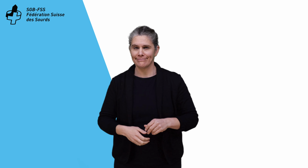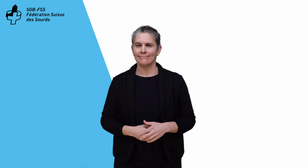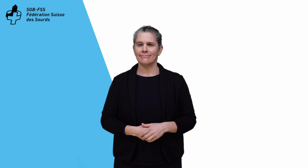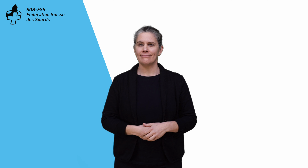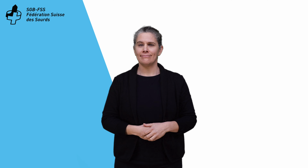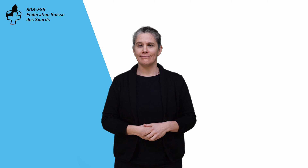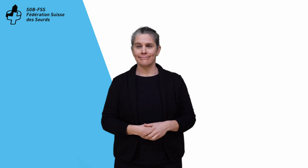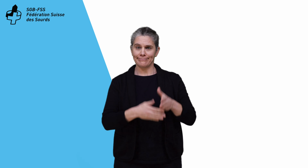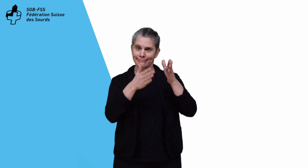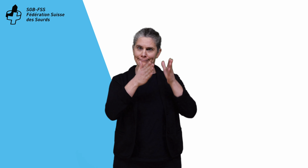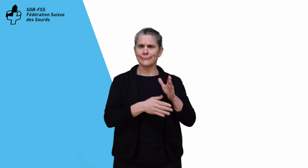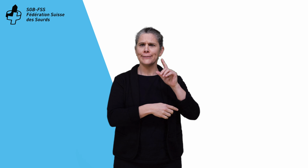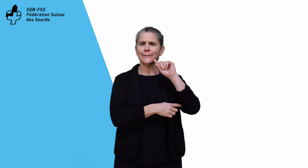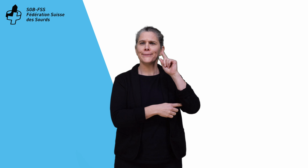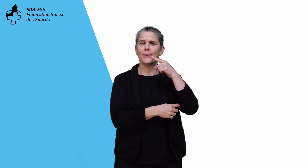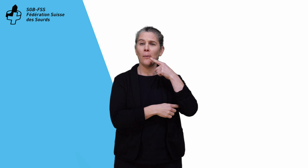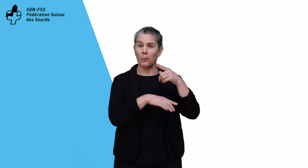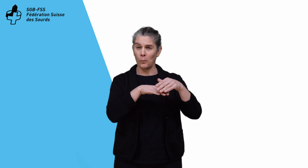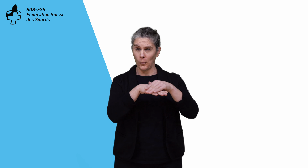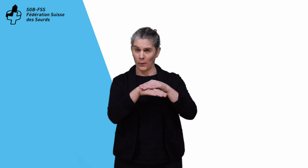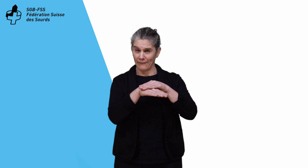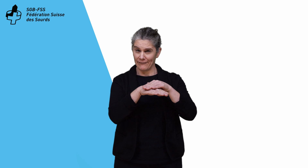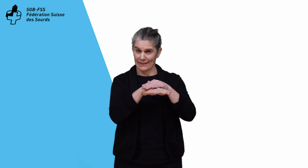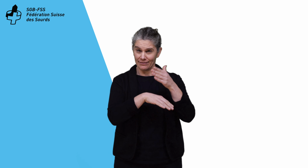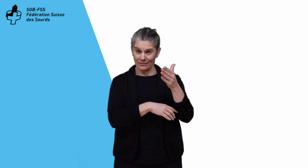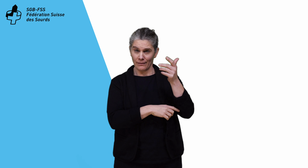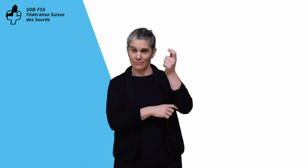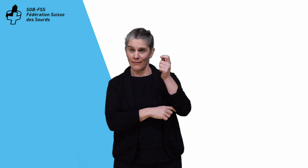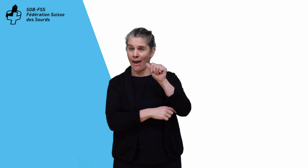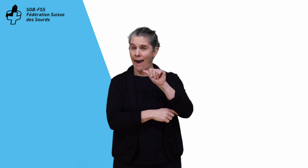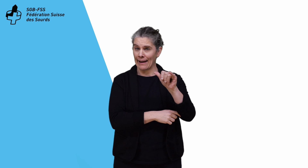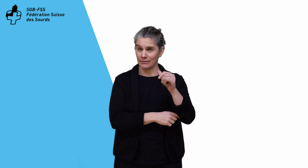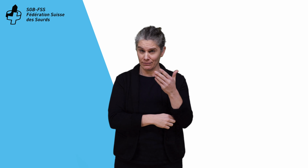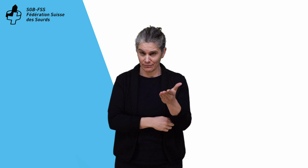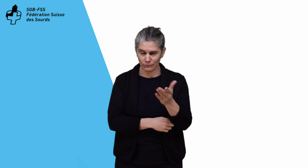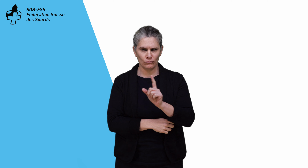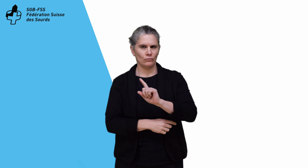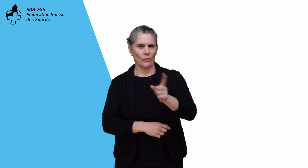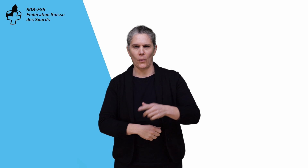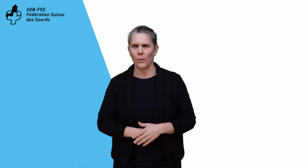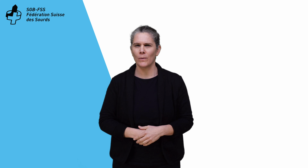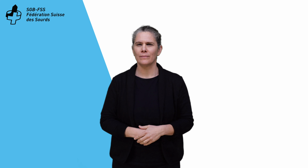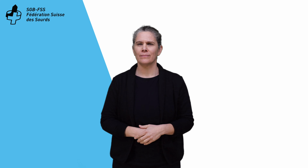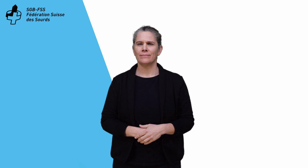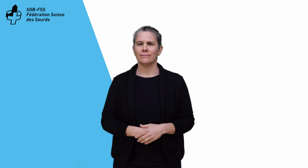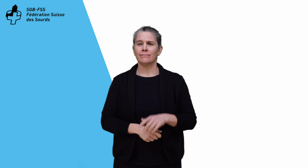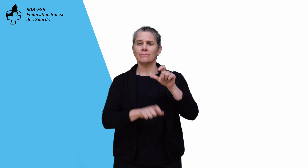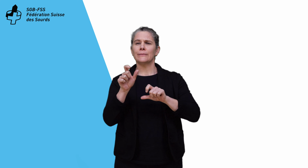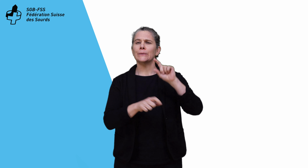social et sociétal. Être sourd n'est toutefois pas une raison pour obtenir une rente haïe.